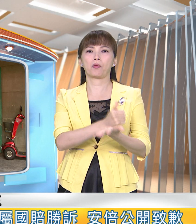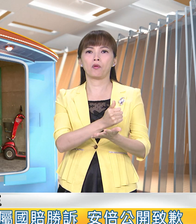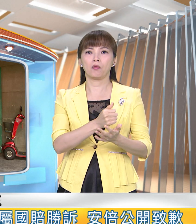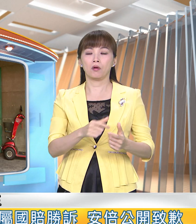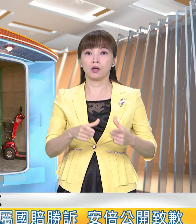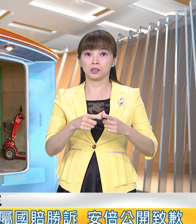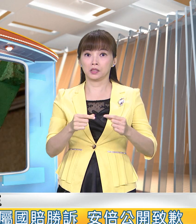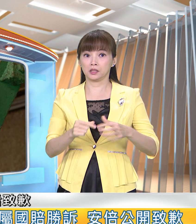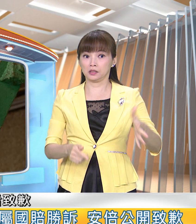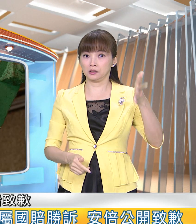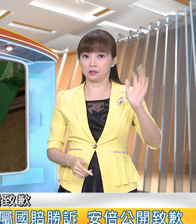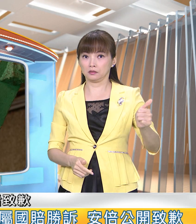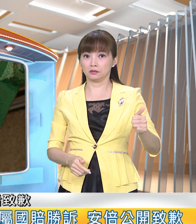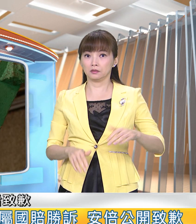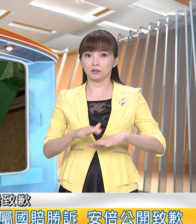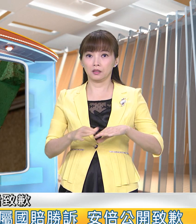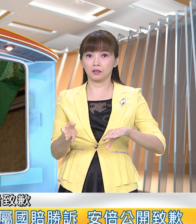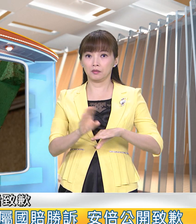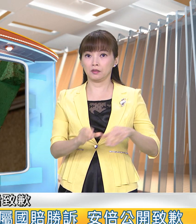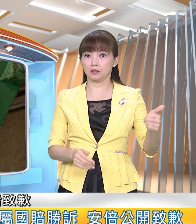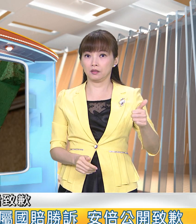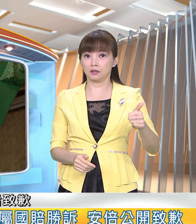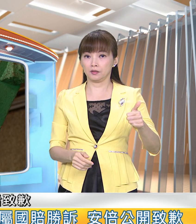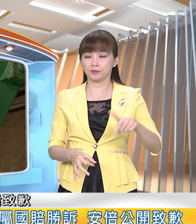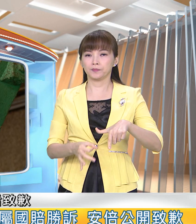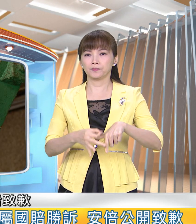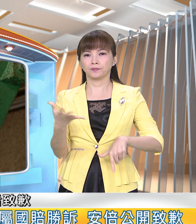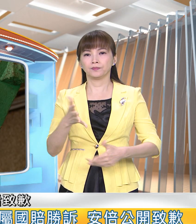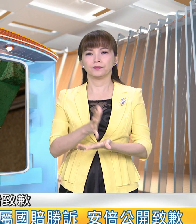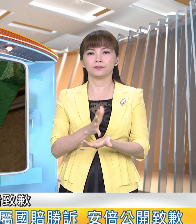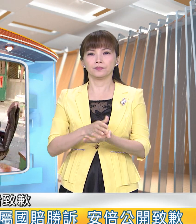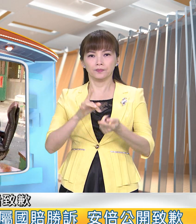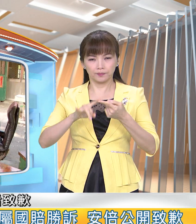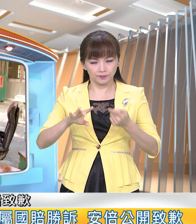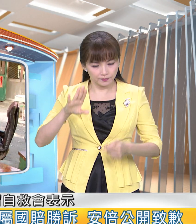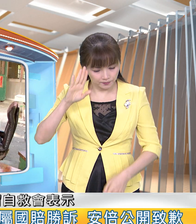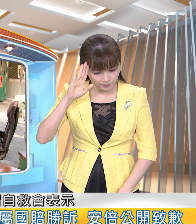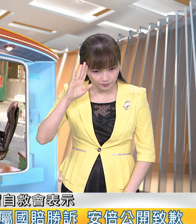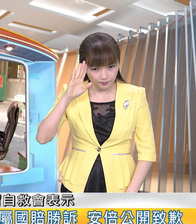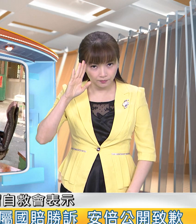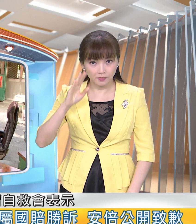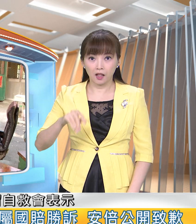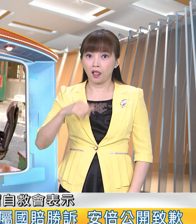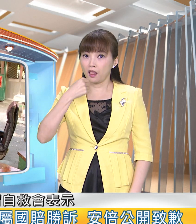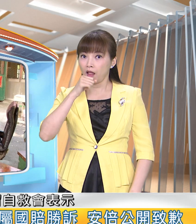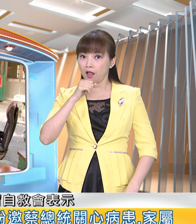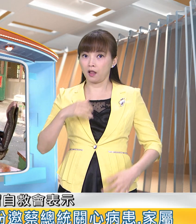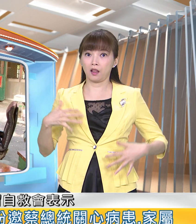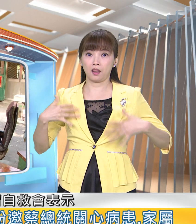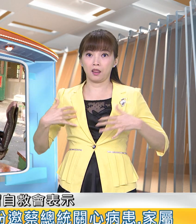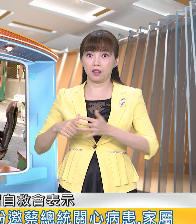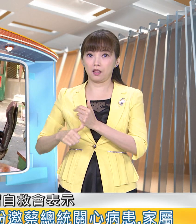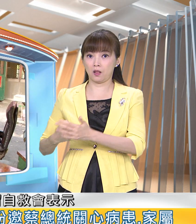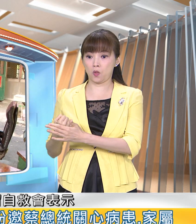三也公开的发表谈话致歉。台湾的乐生保留自救会表